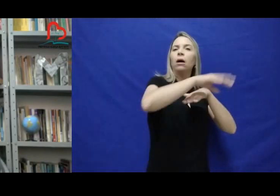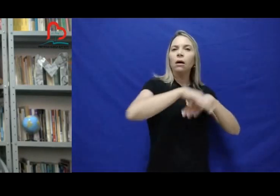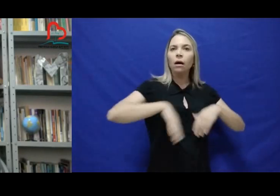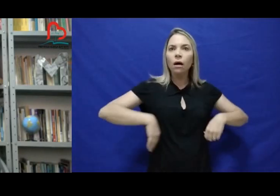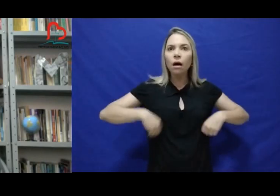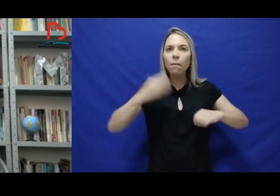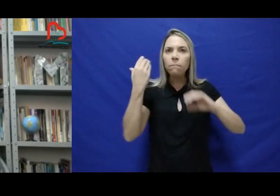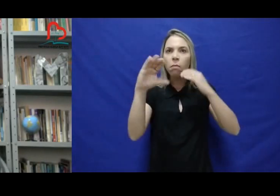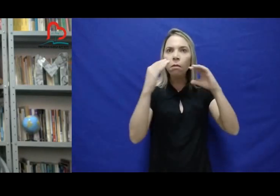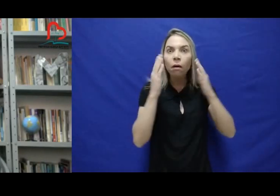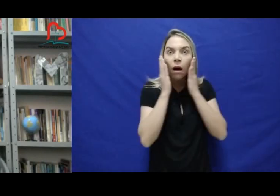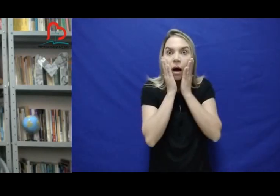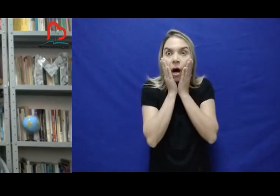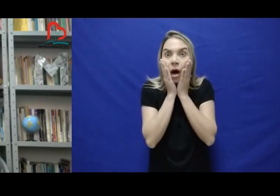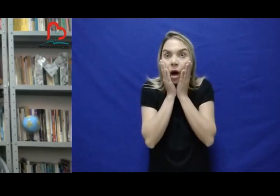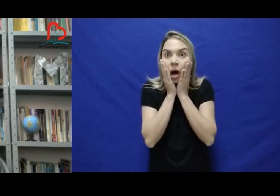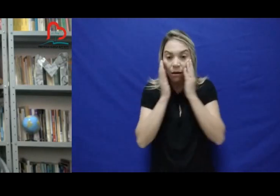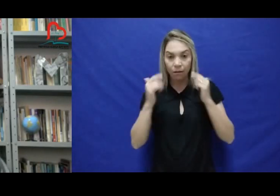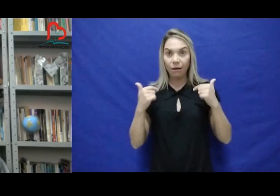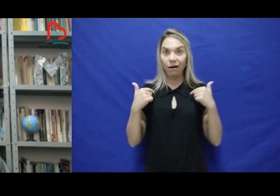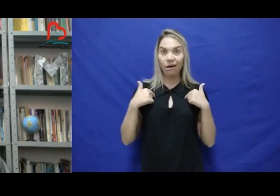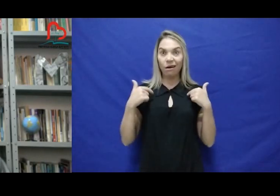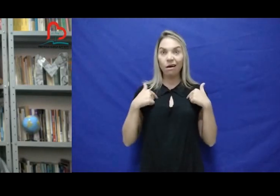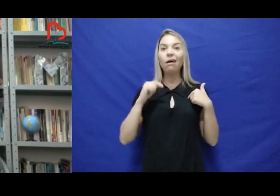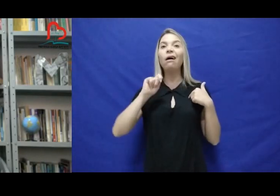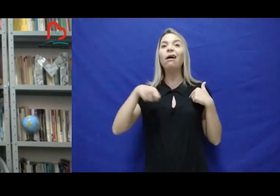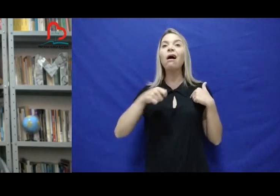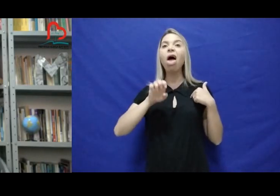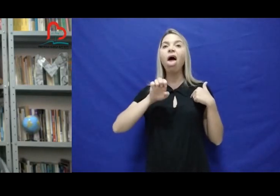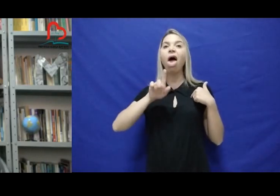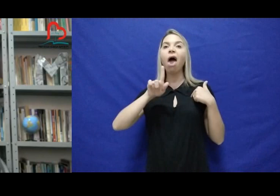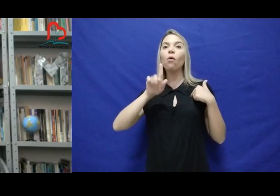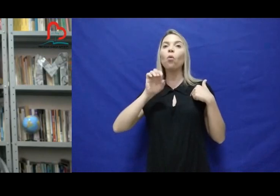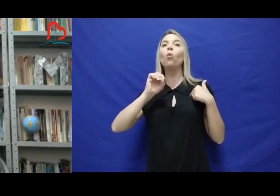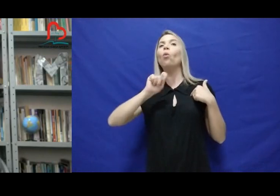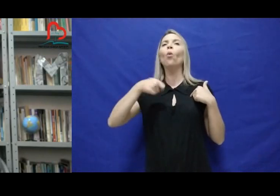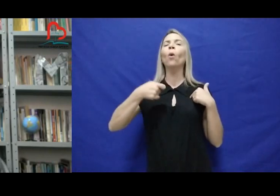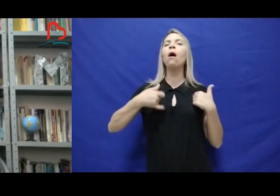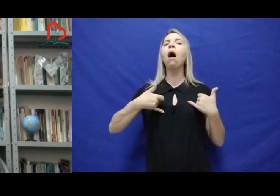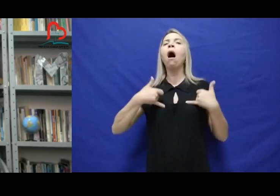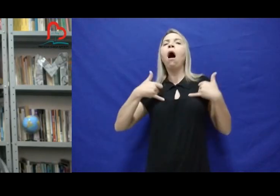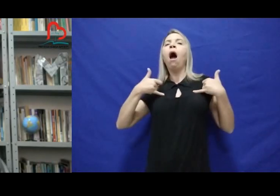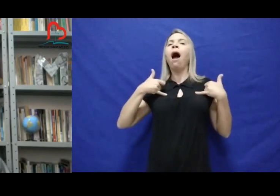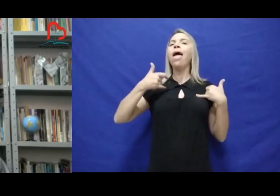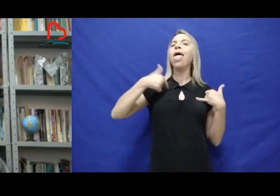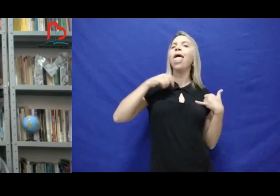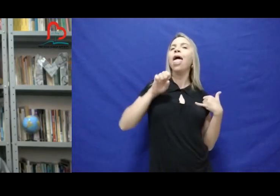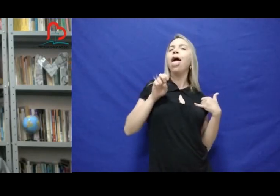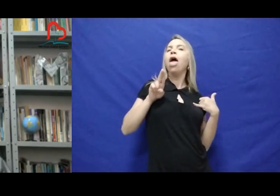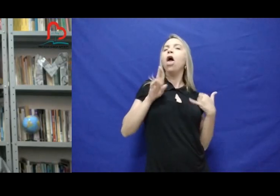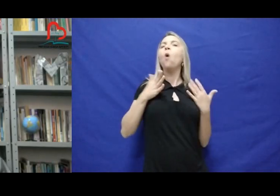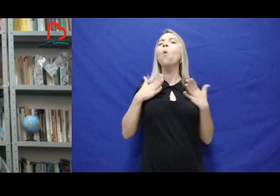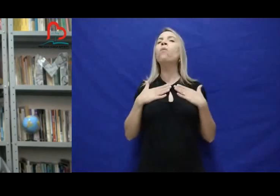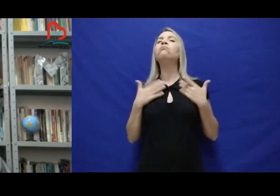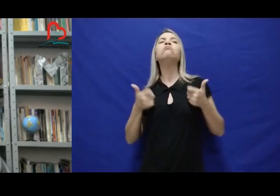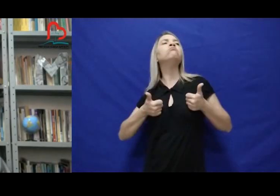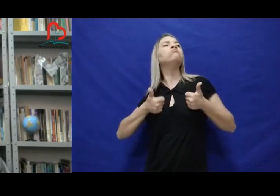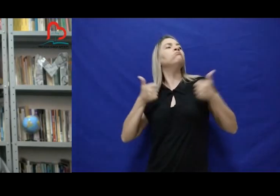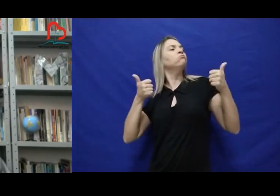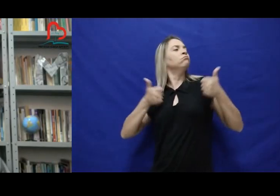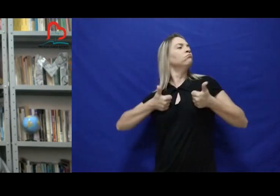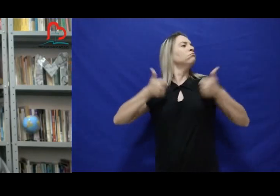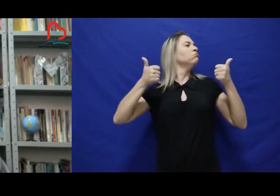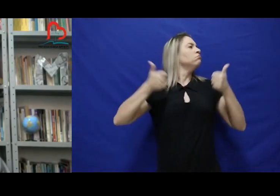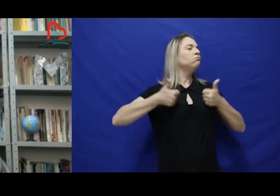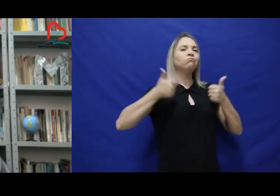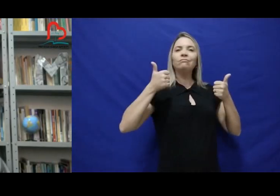Muito cuidado. O ego humano continua desejando a glória que somente a Deus é devida.